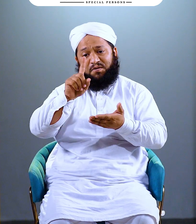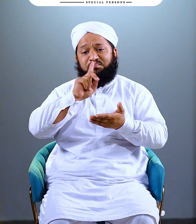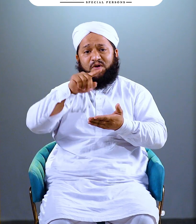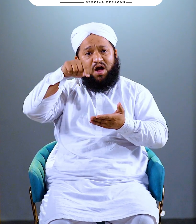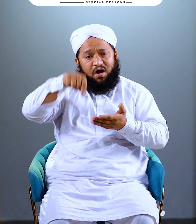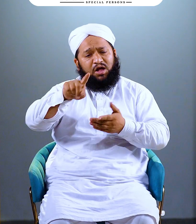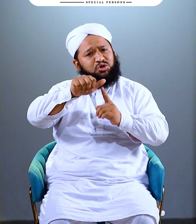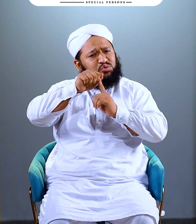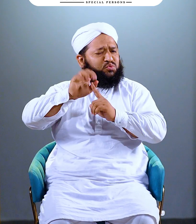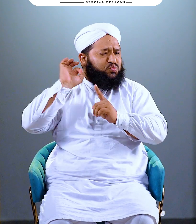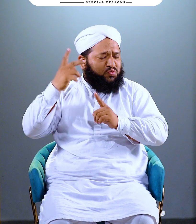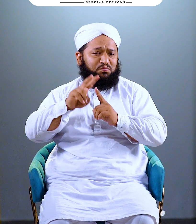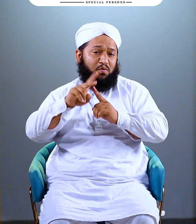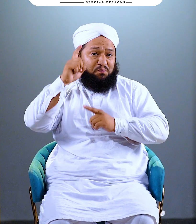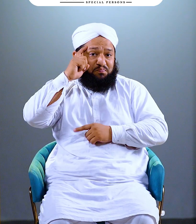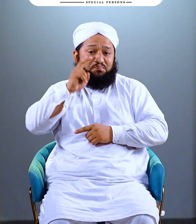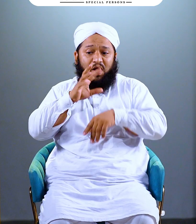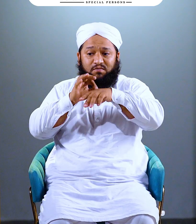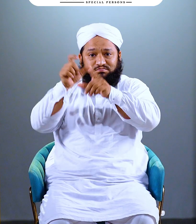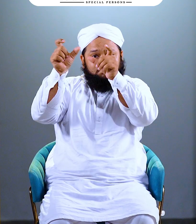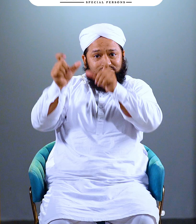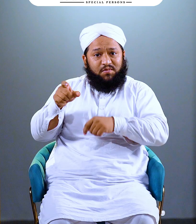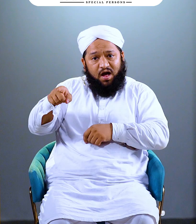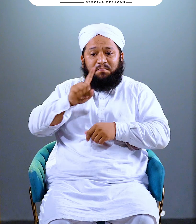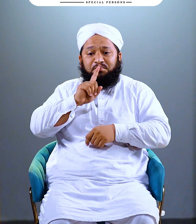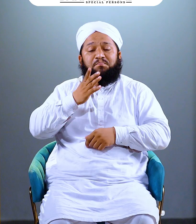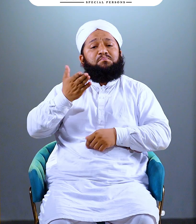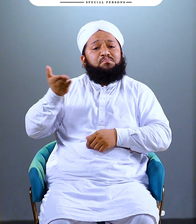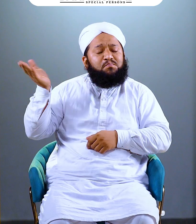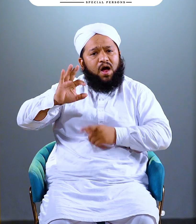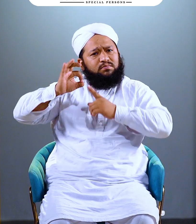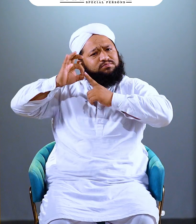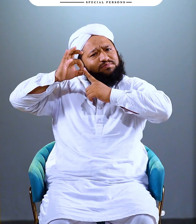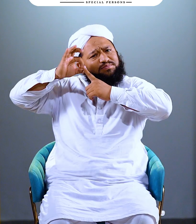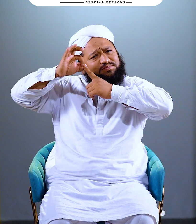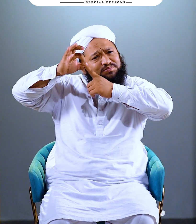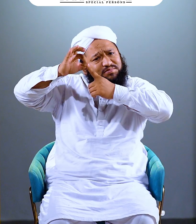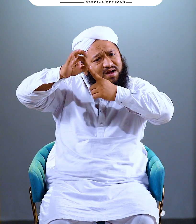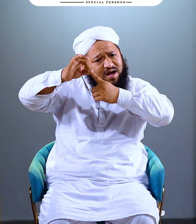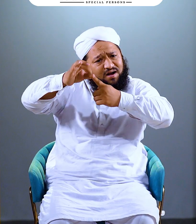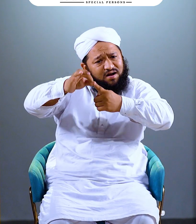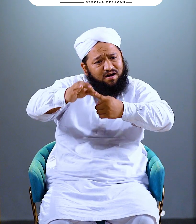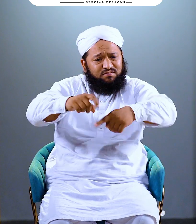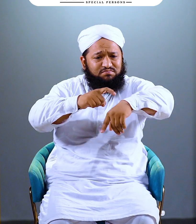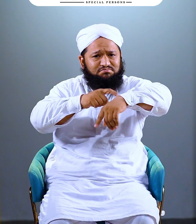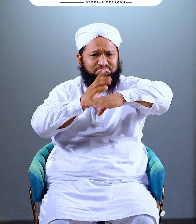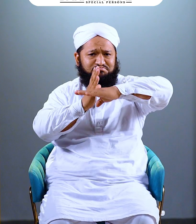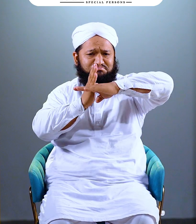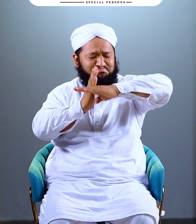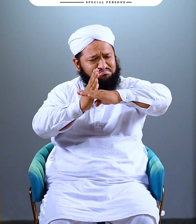ایک بہت امپورٹنٹ کانسیپٹ انسانی زندگی میں، اور وہ ہے پنکچویلٹی، پابندی وقت۔